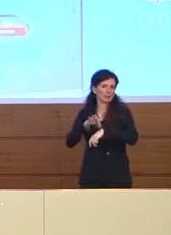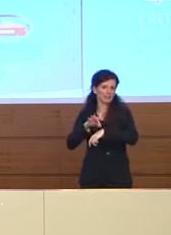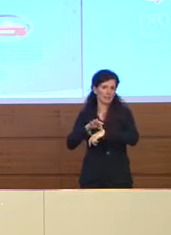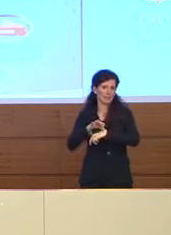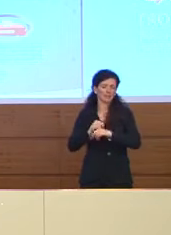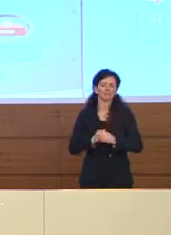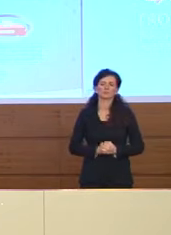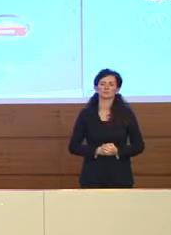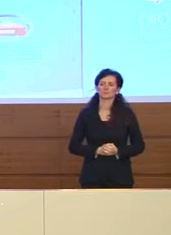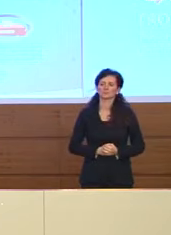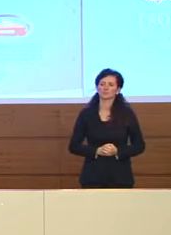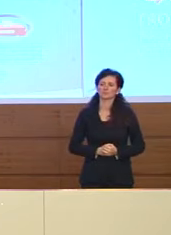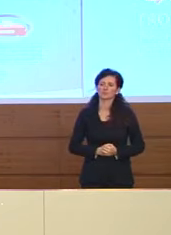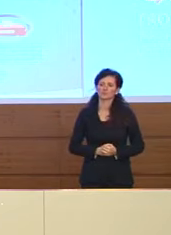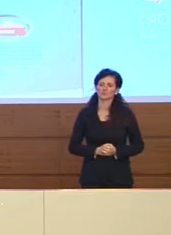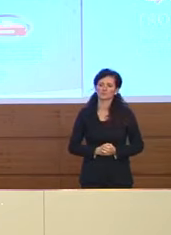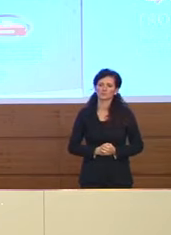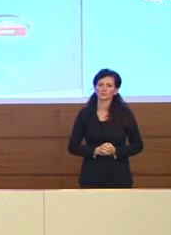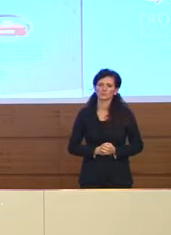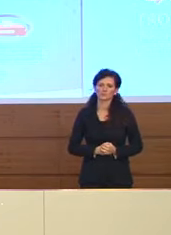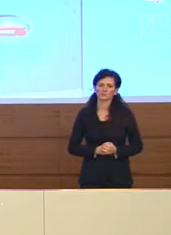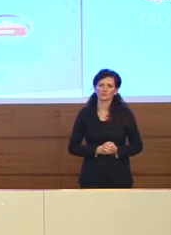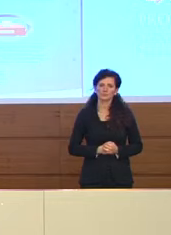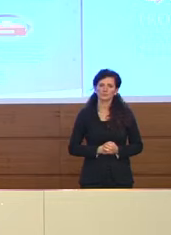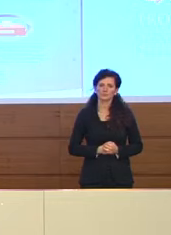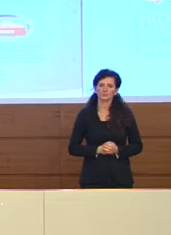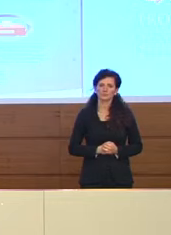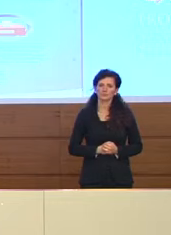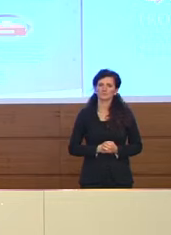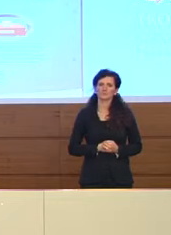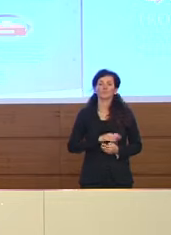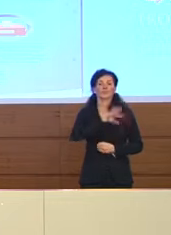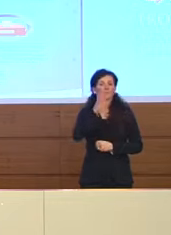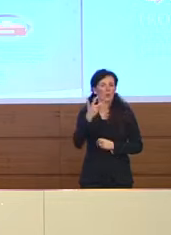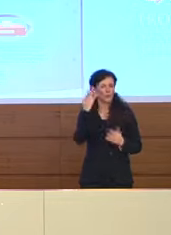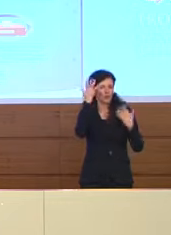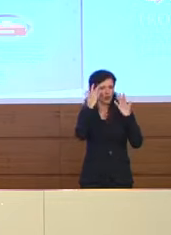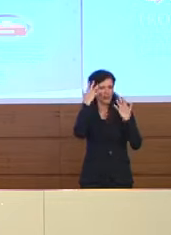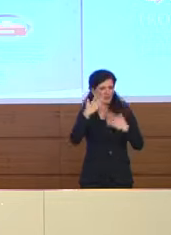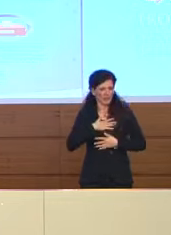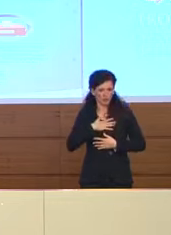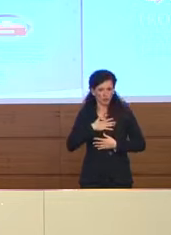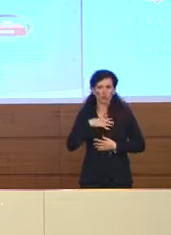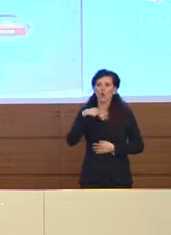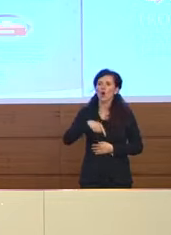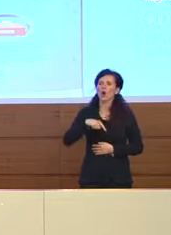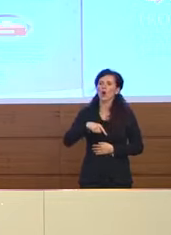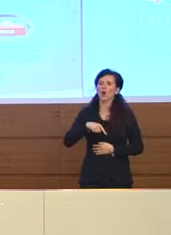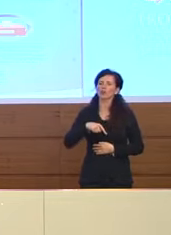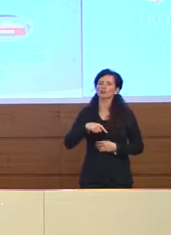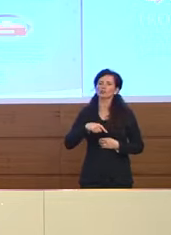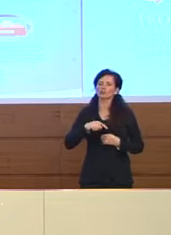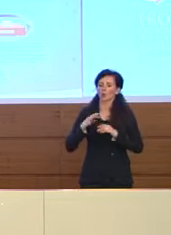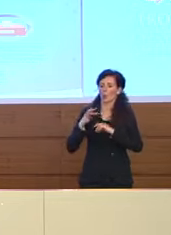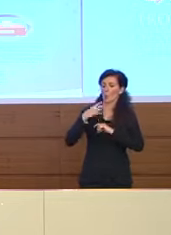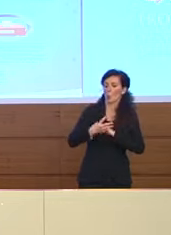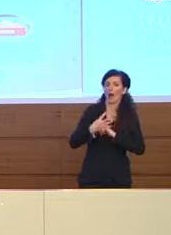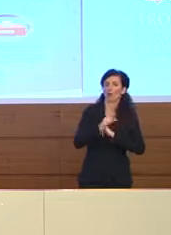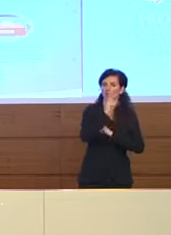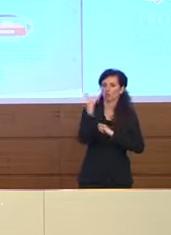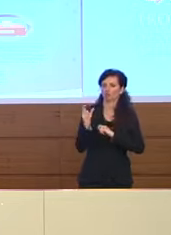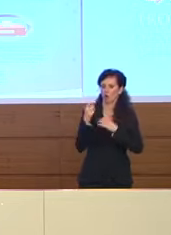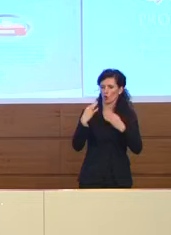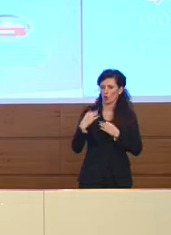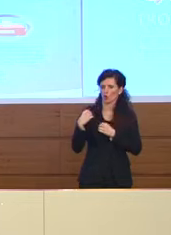e terza riflessione che oggi è il quarto giorno consecutivo in cui il numero